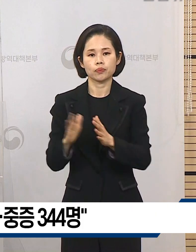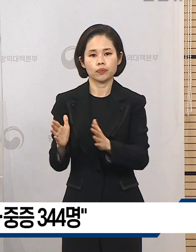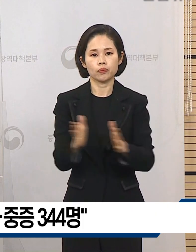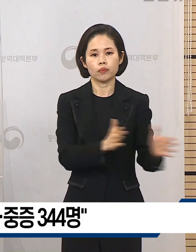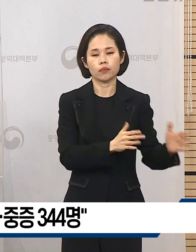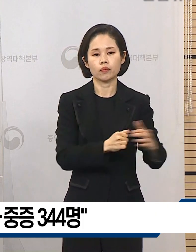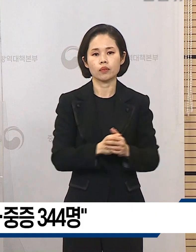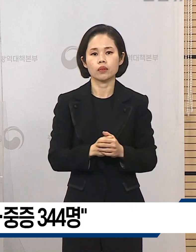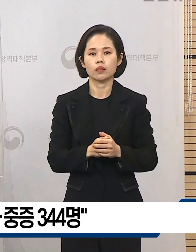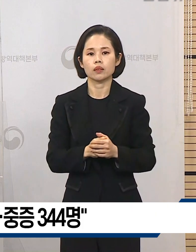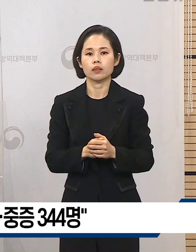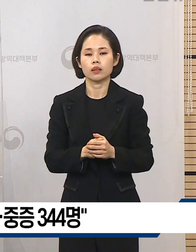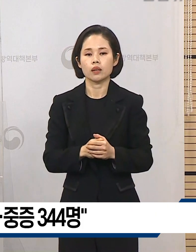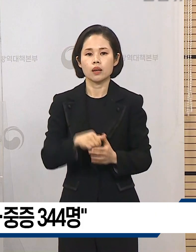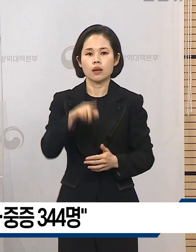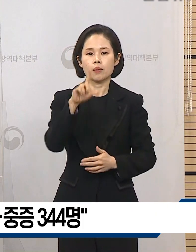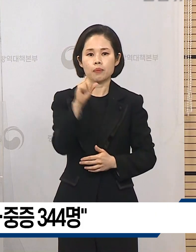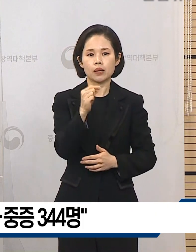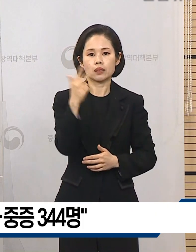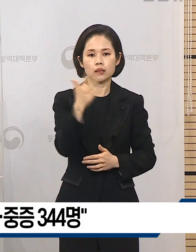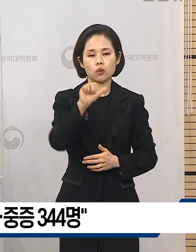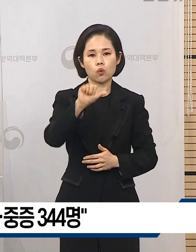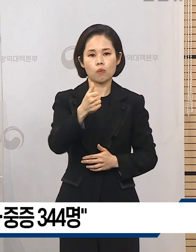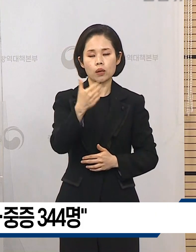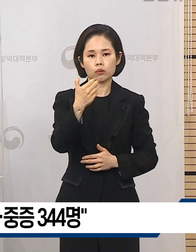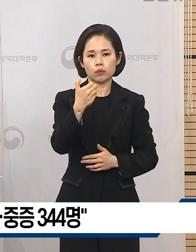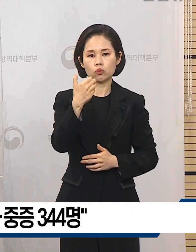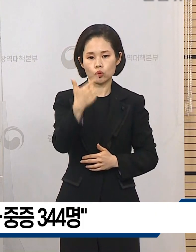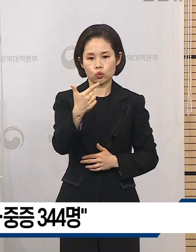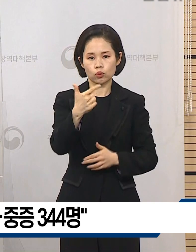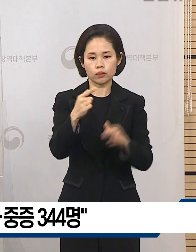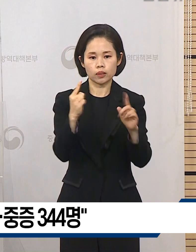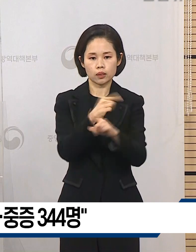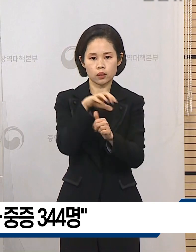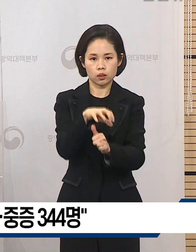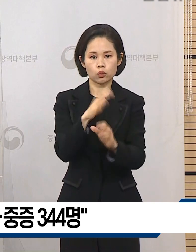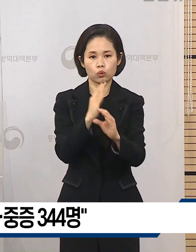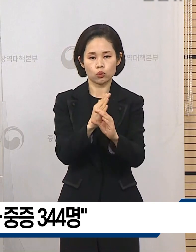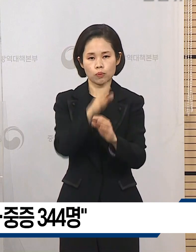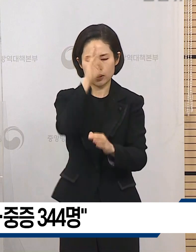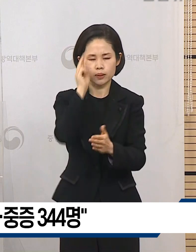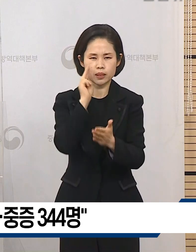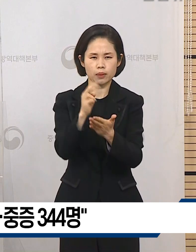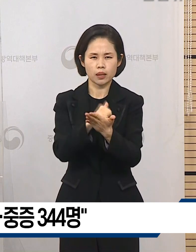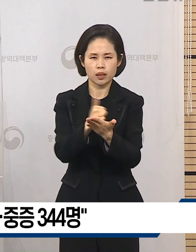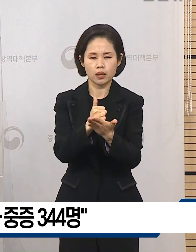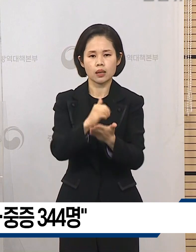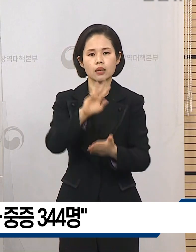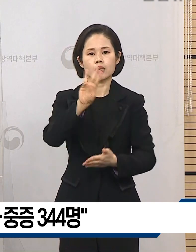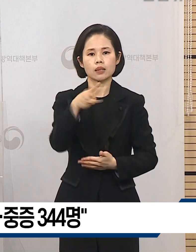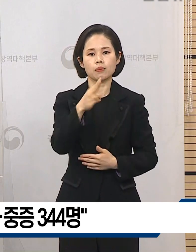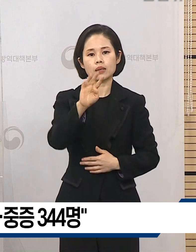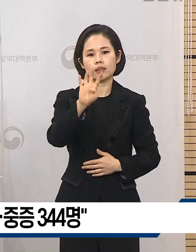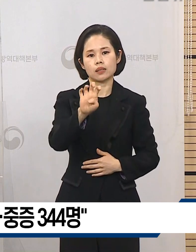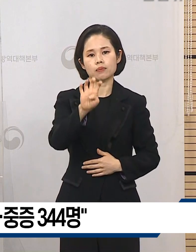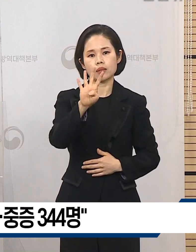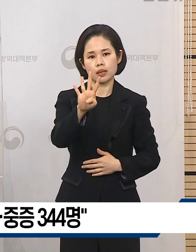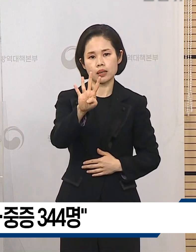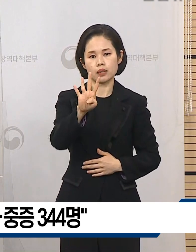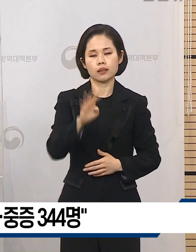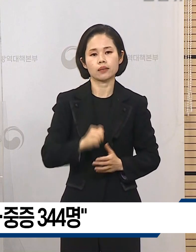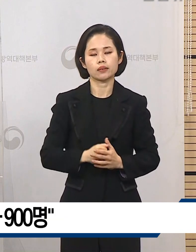현재는 17,500 69명이 정리 중에 있으시고 미중 중 한 잔은 344 명의 관리 중에